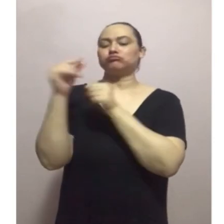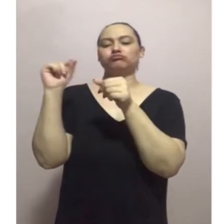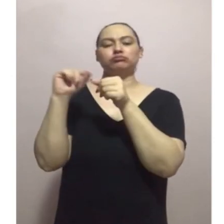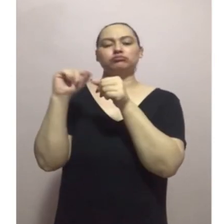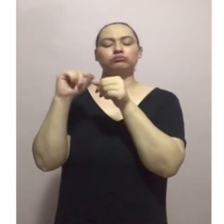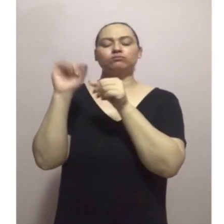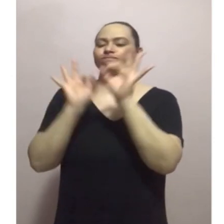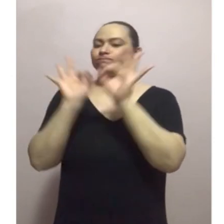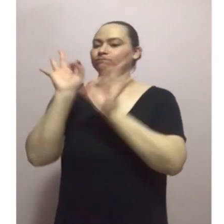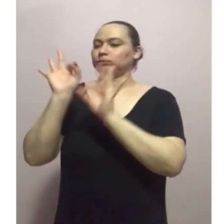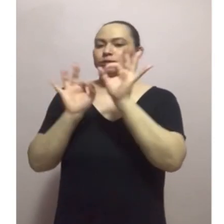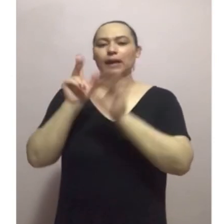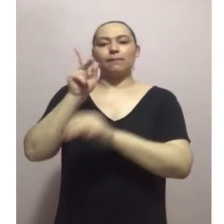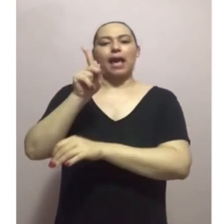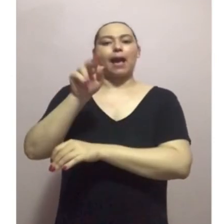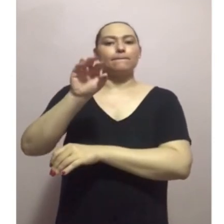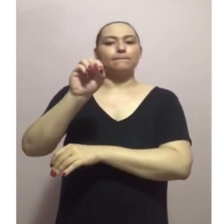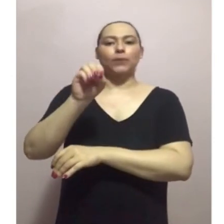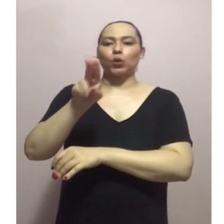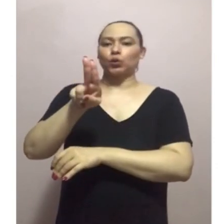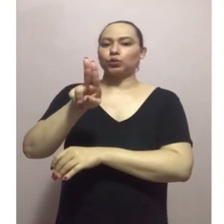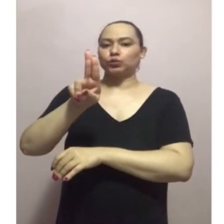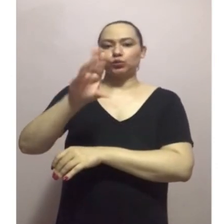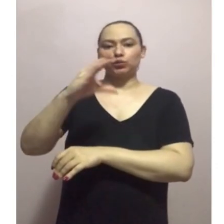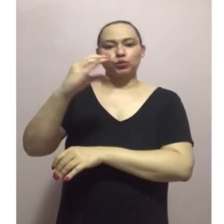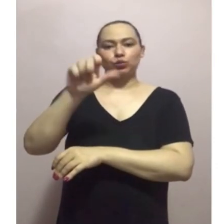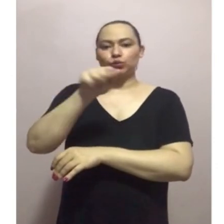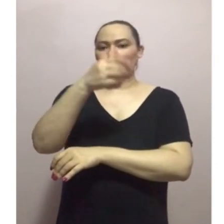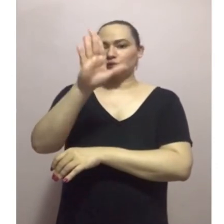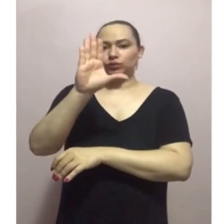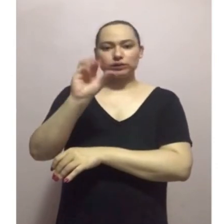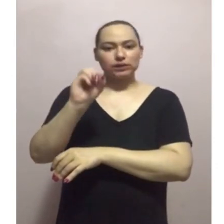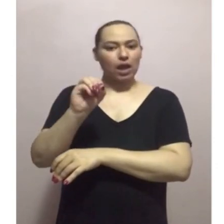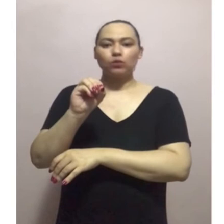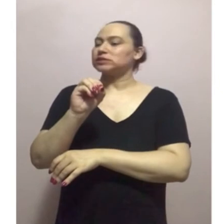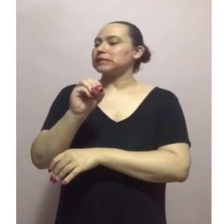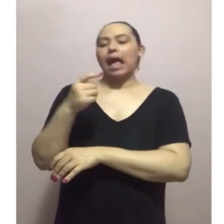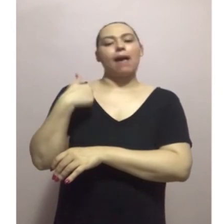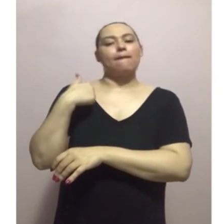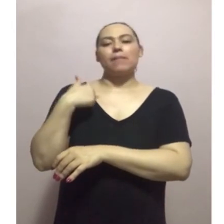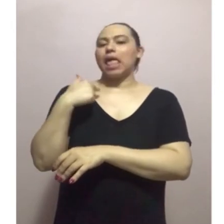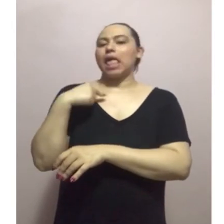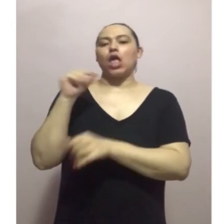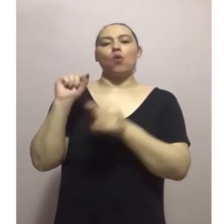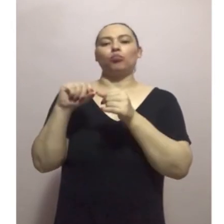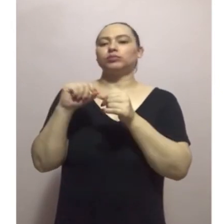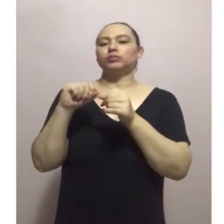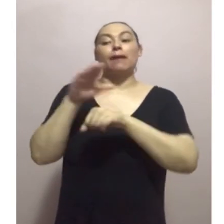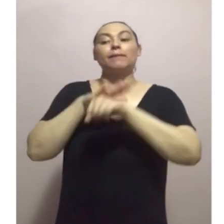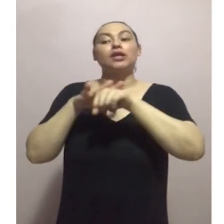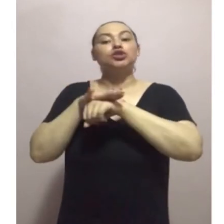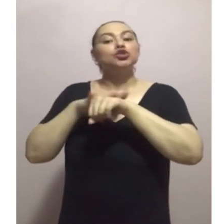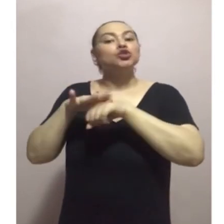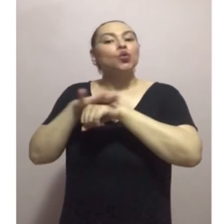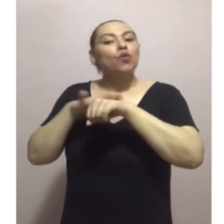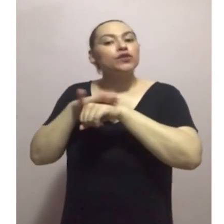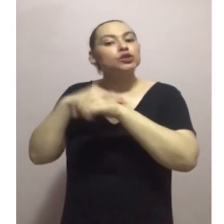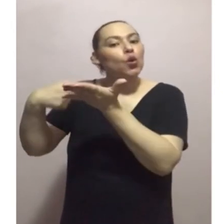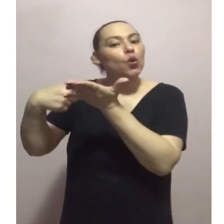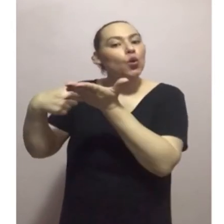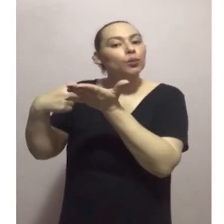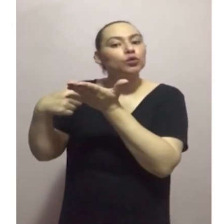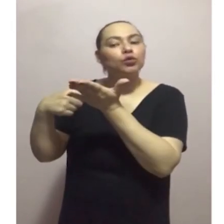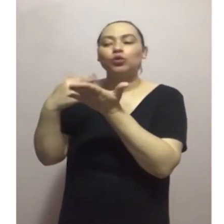seu alimento, a produção não levava alimento nenhum. Eu não arrisquei ninguém da produção, isso foi uma conversa que a